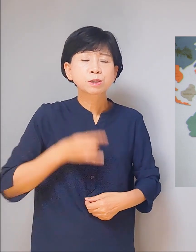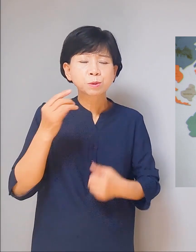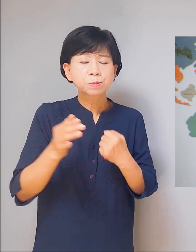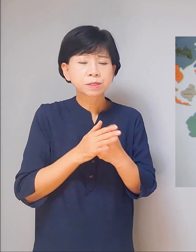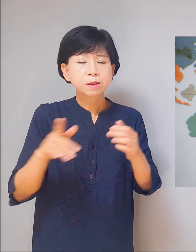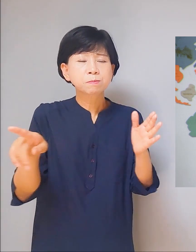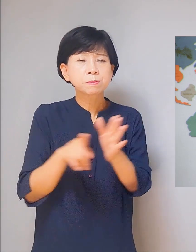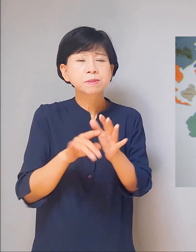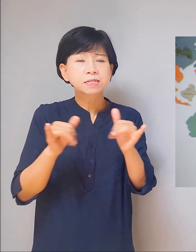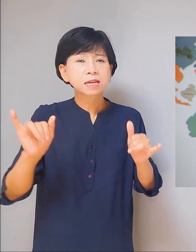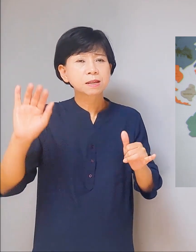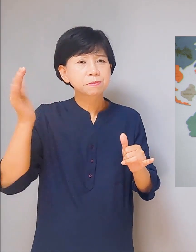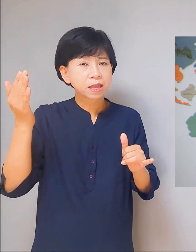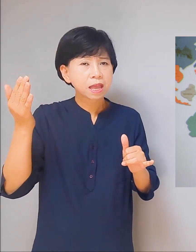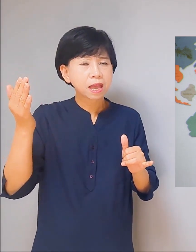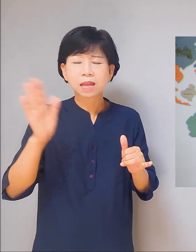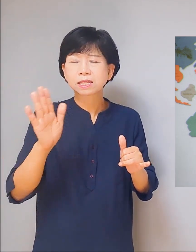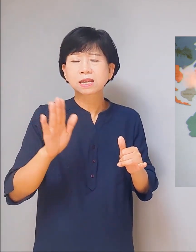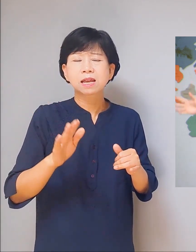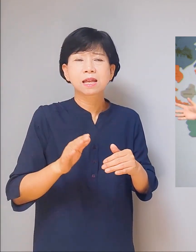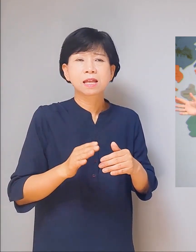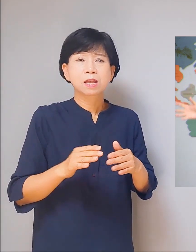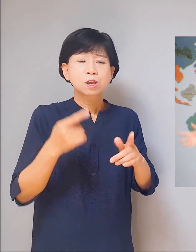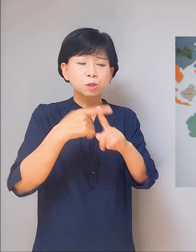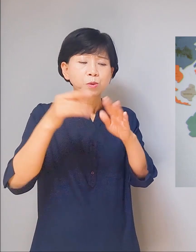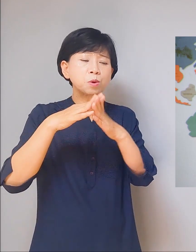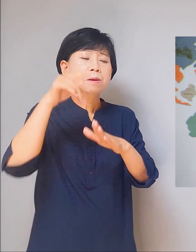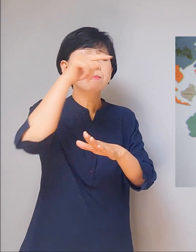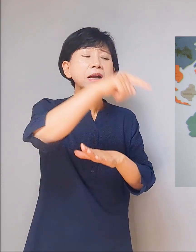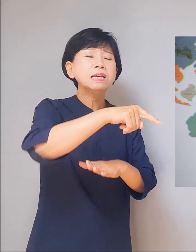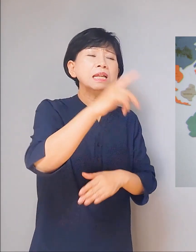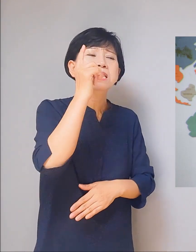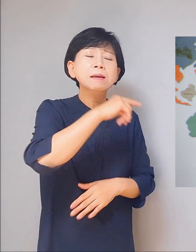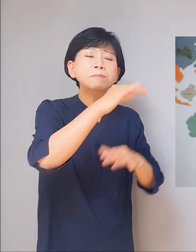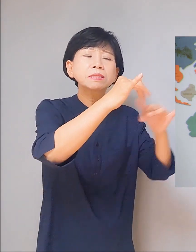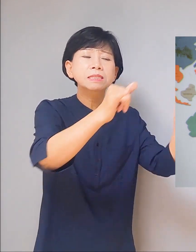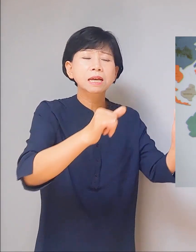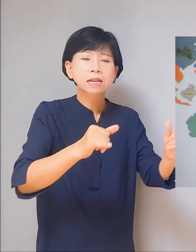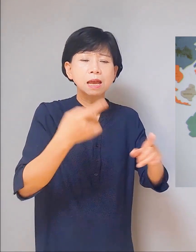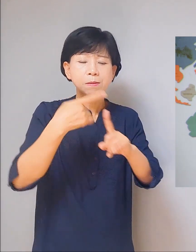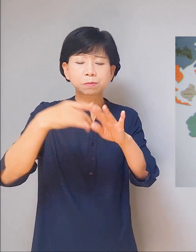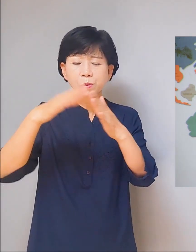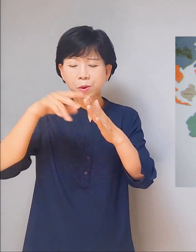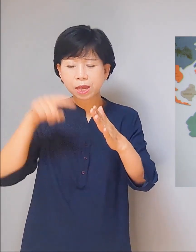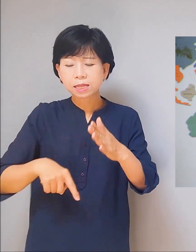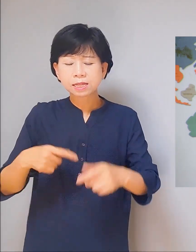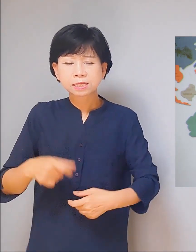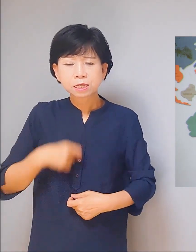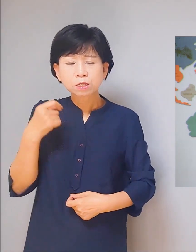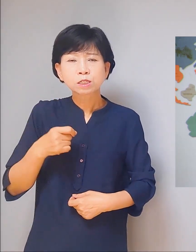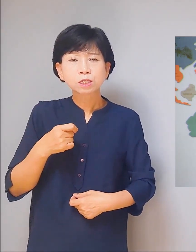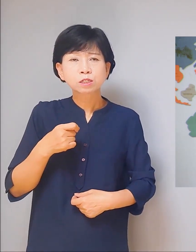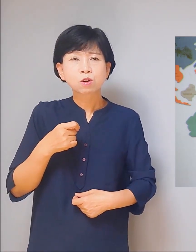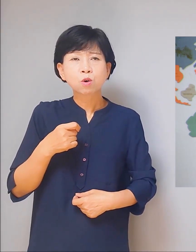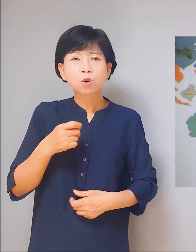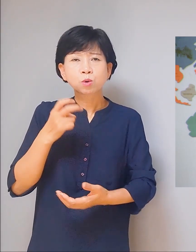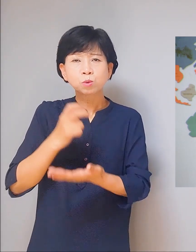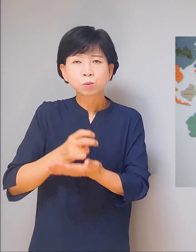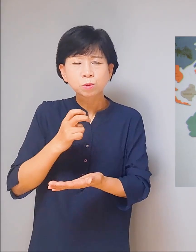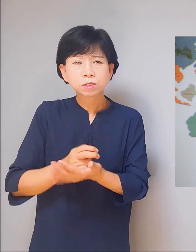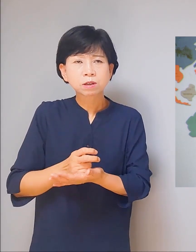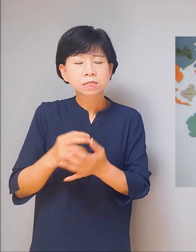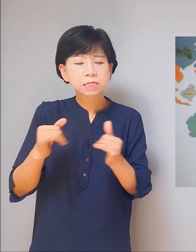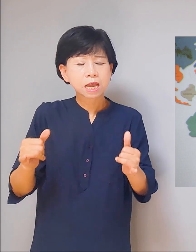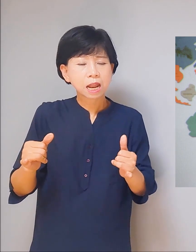신자가 된 게 아닙니다. 교회 밖에 있는 사람은 다 나쁜 사람들, 교회 안에 있는 사람은 다 선하고 정직하고 의롭고 윤리적인 사람들이기